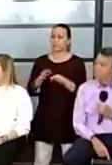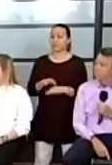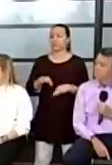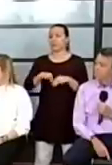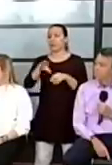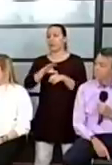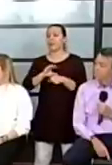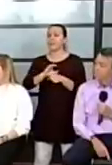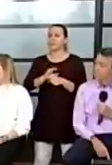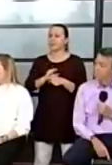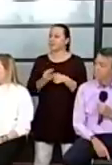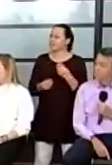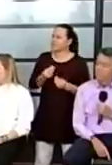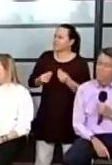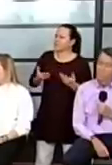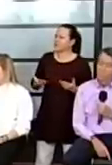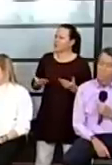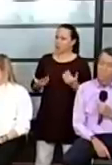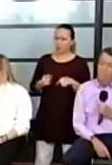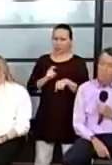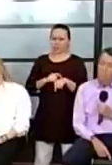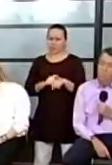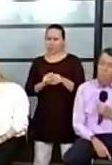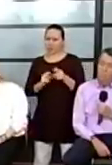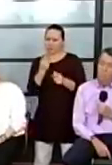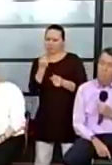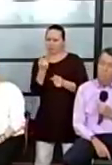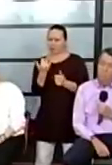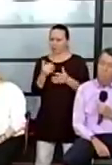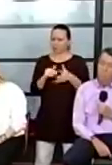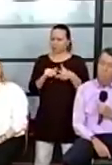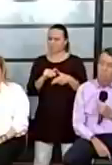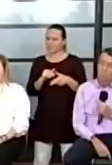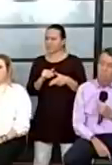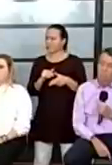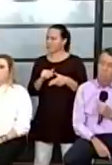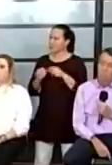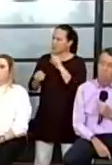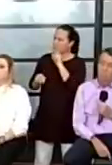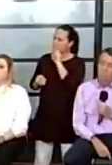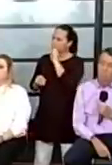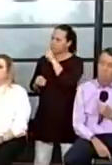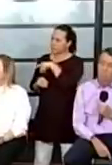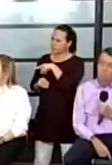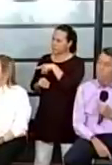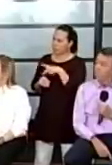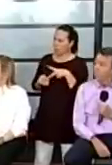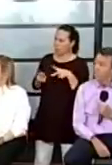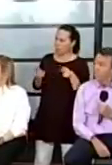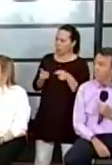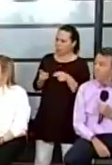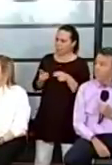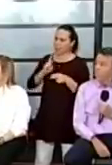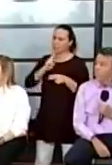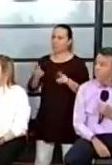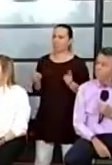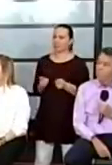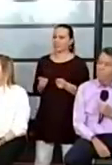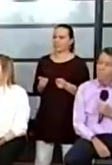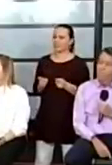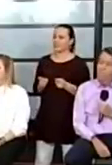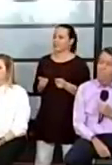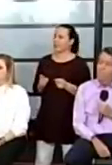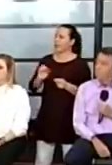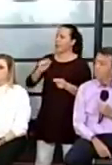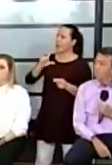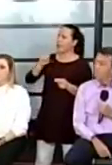¿Qué vamos a hacer en este segmento que nos falta de la campana? Edison va a hacer una pregunta corta para respuesta corta. Álvaro